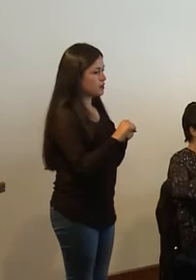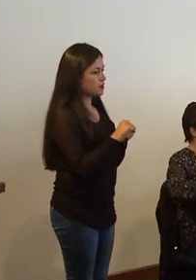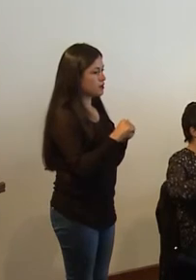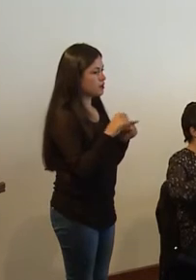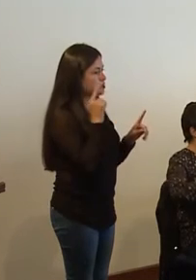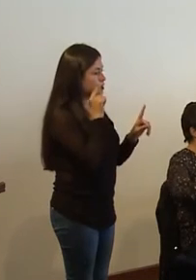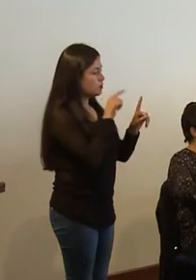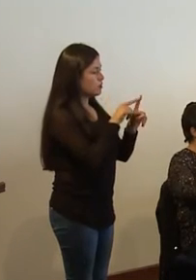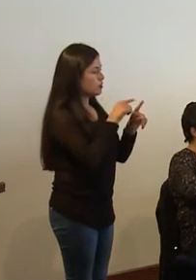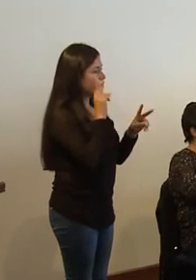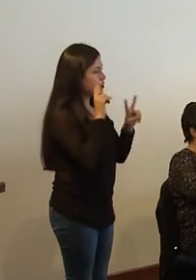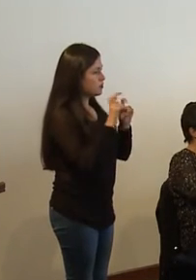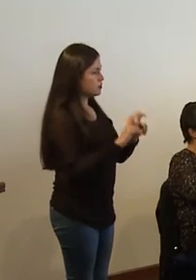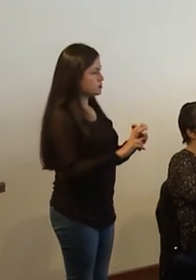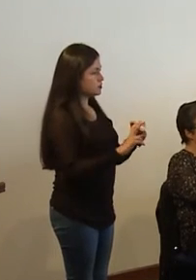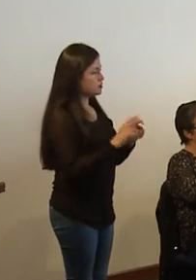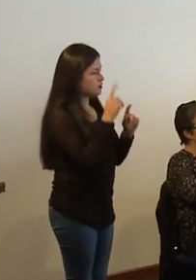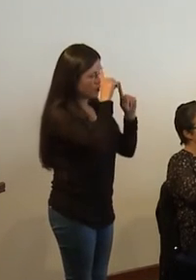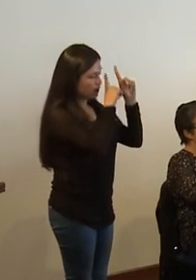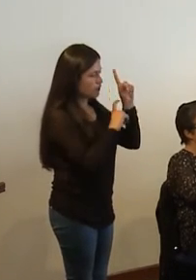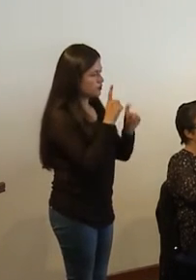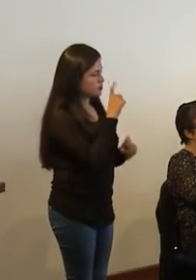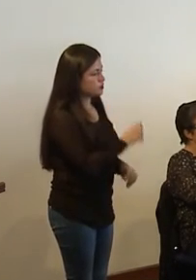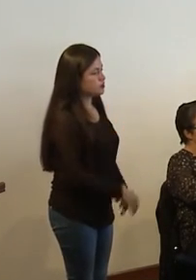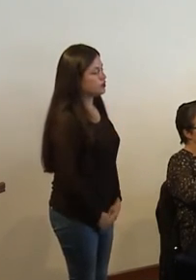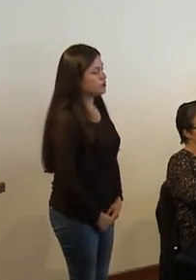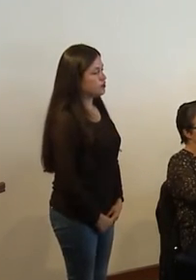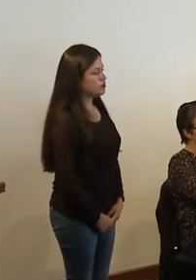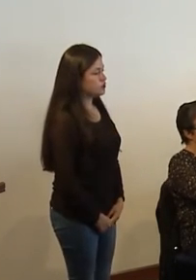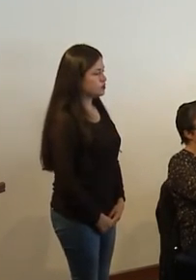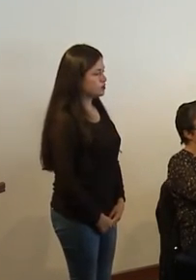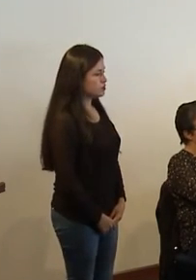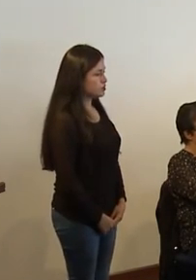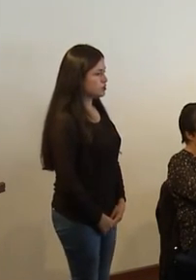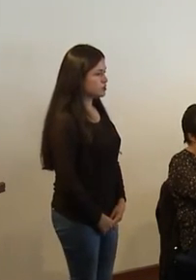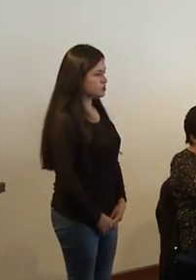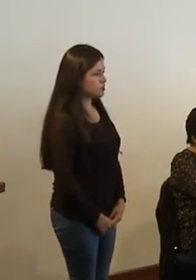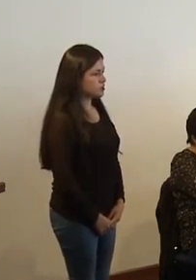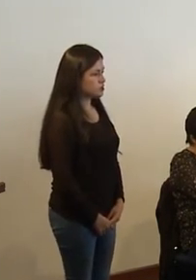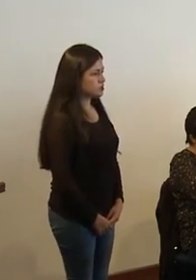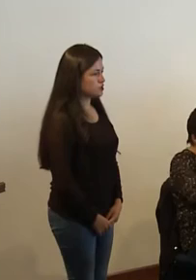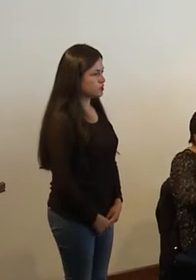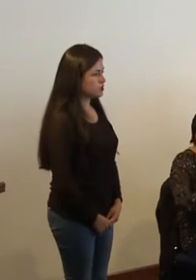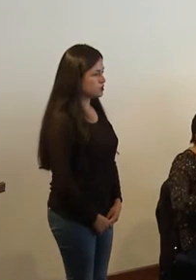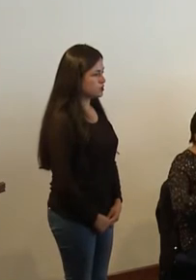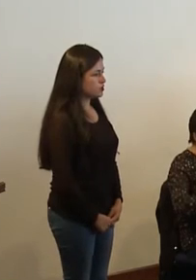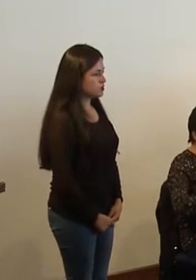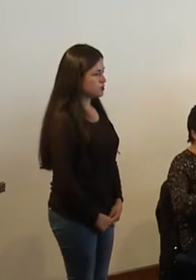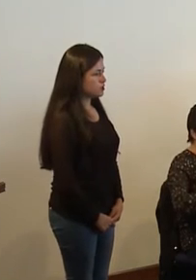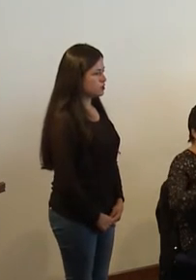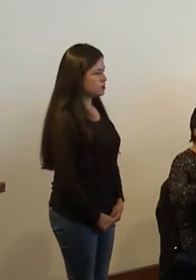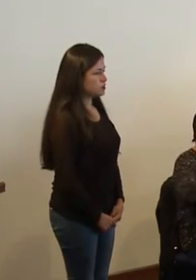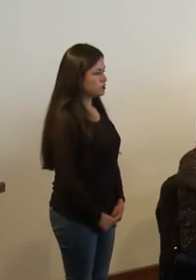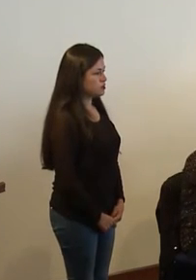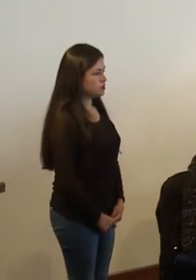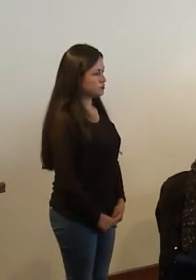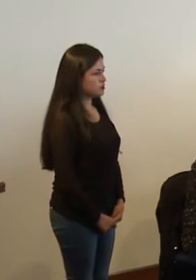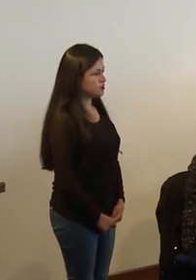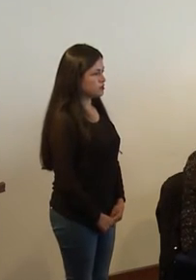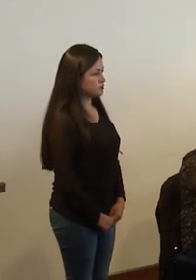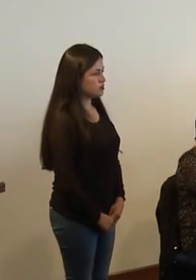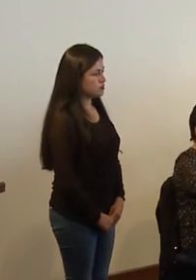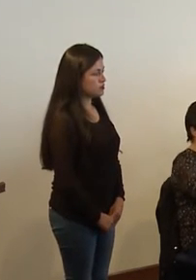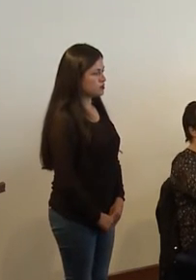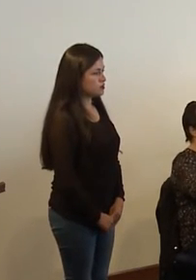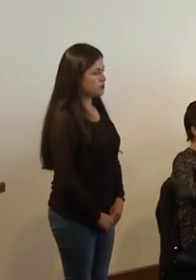de la investigación, de la reflexión. Yo quiero... para pasar al segundo